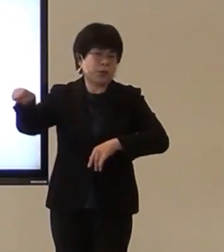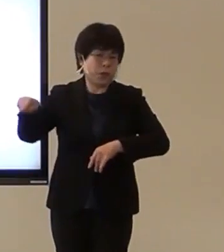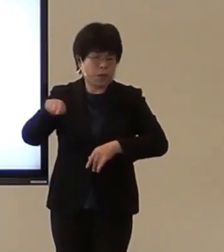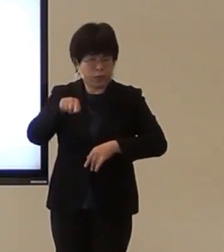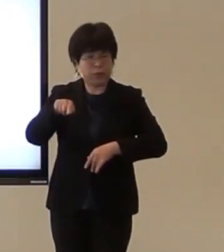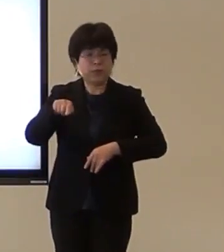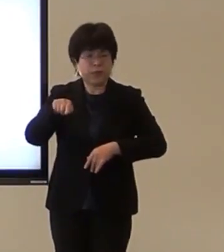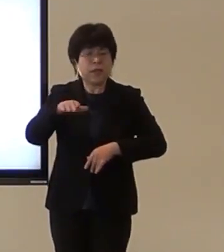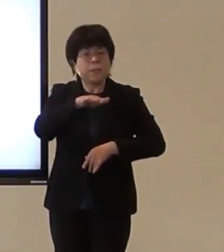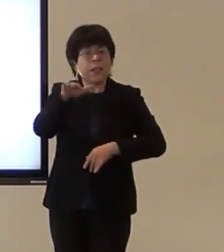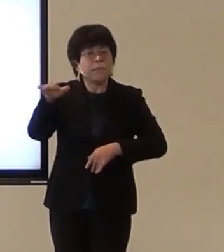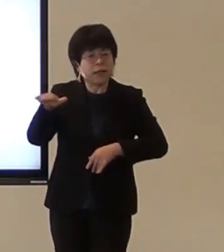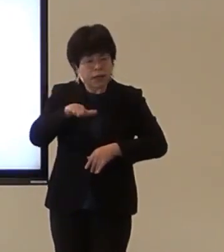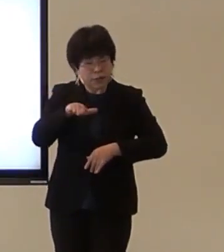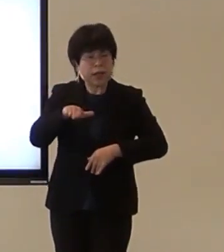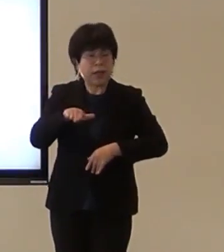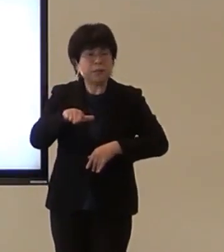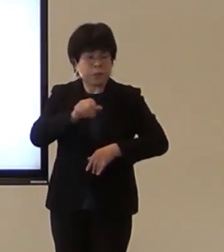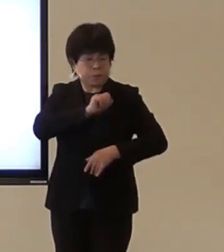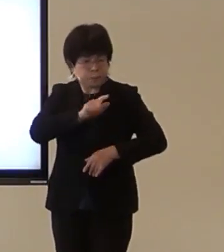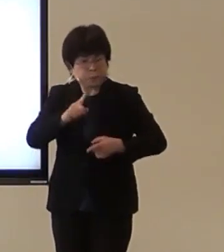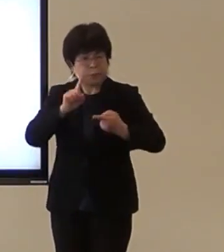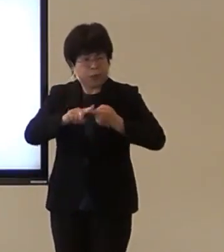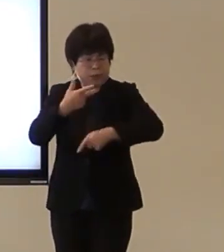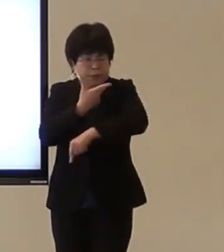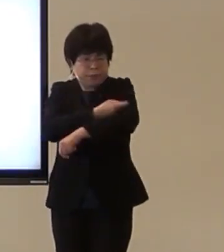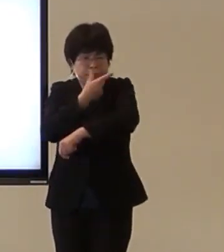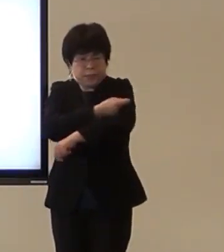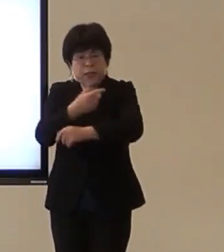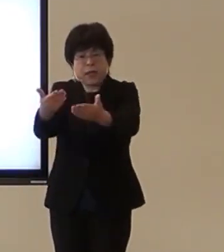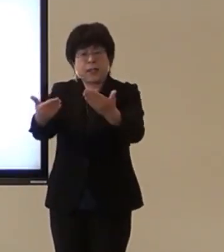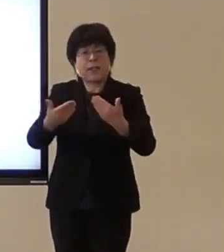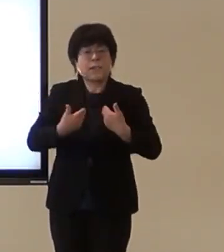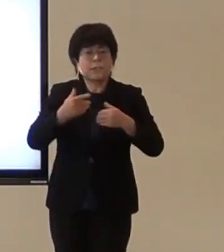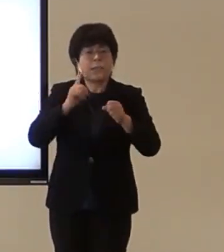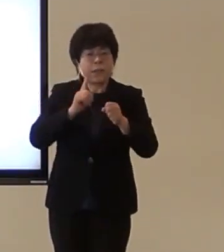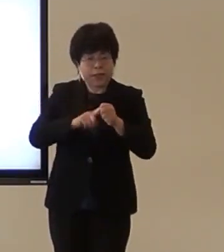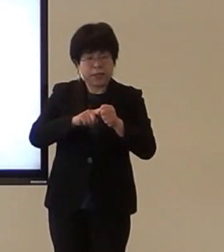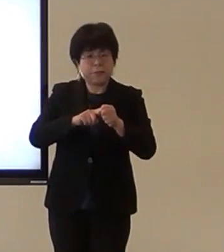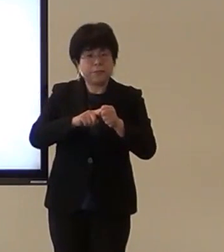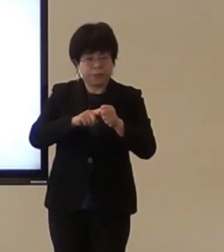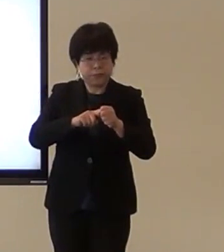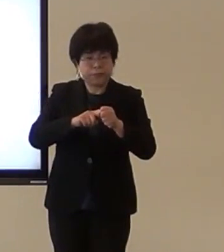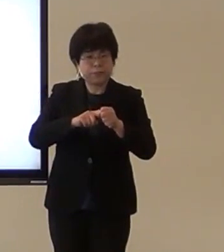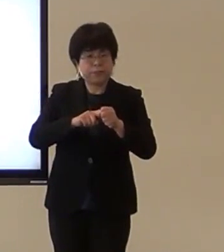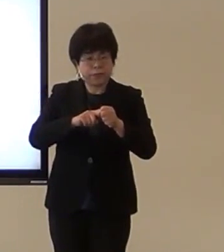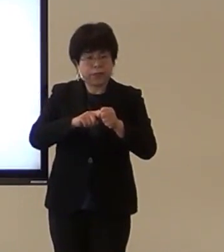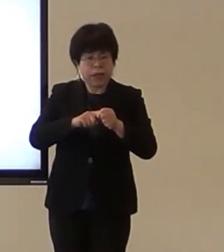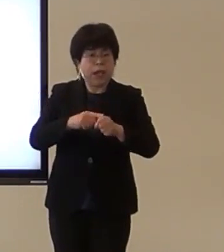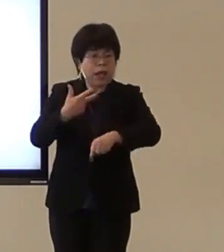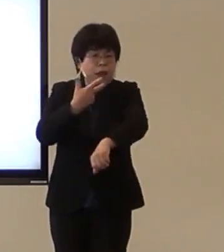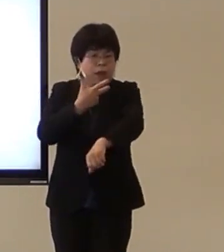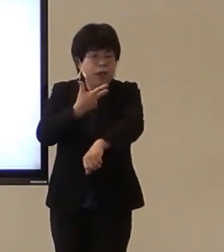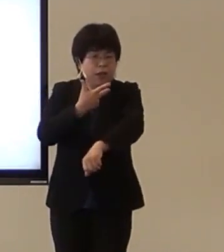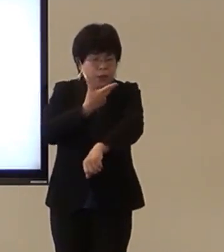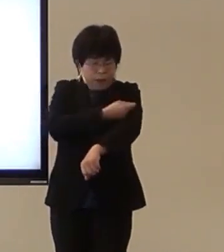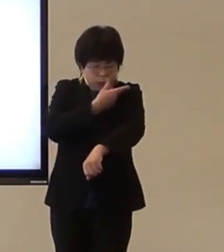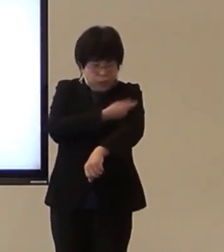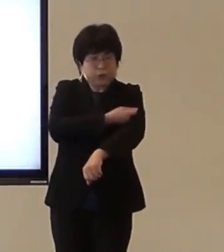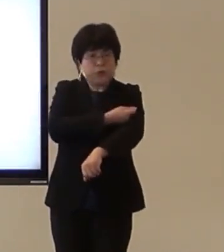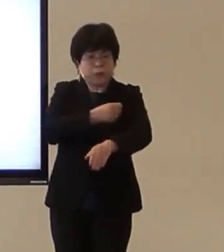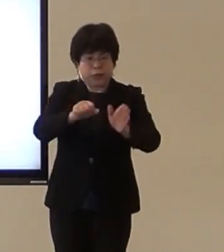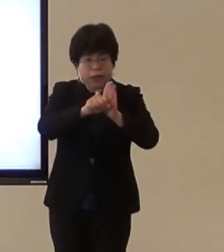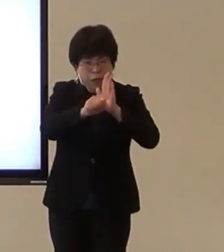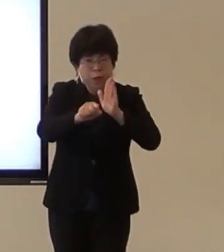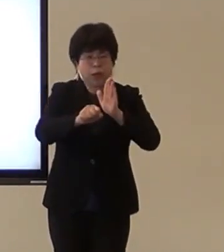一人でも多くの方に接種をしていただくためにも、市民の皆様に対するワクチンの効果や安全性の